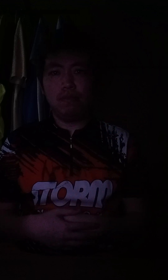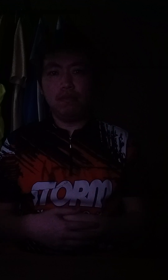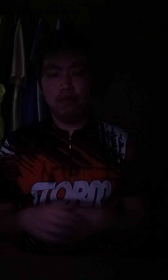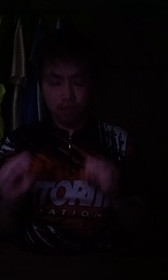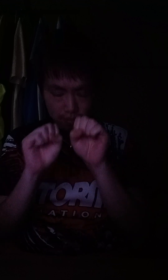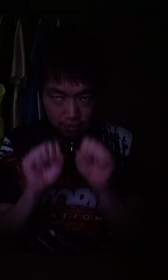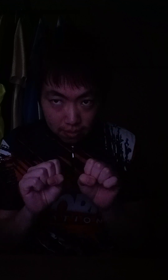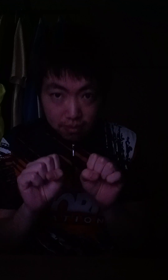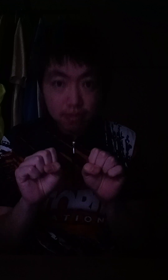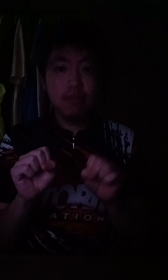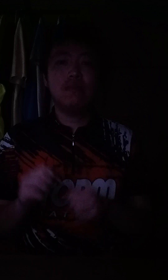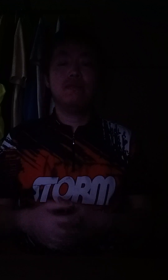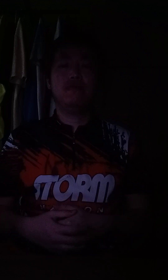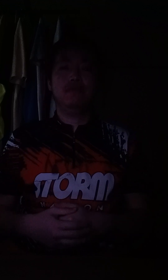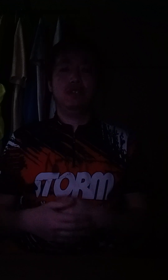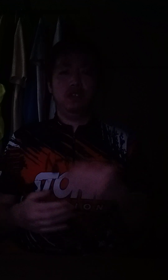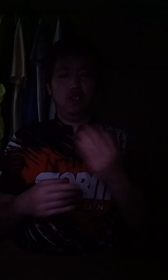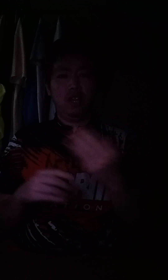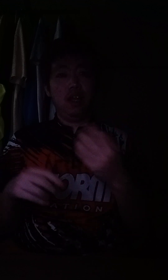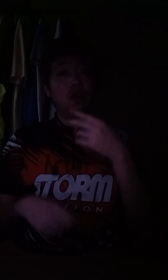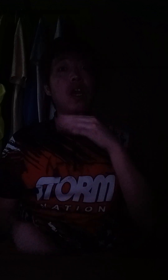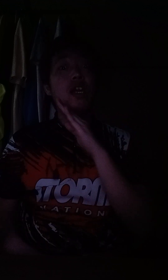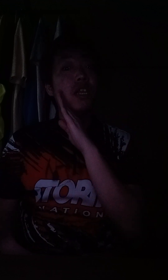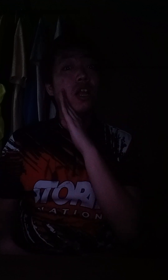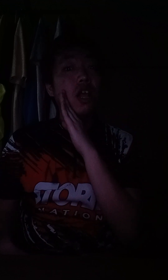안녕하세요. 현아야.